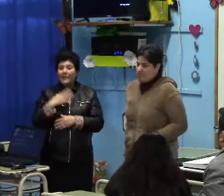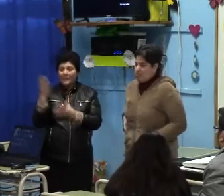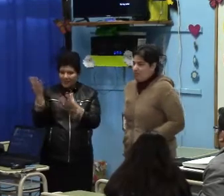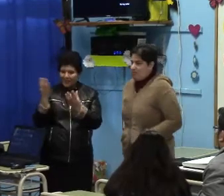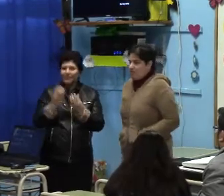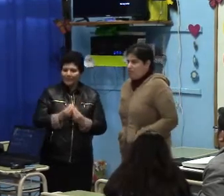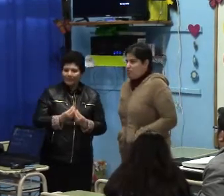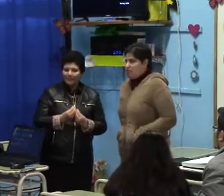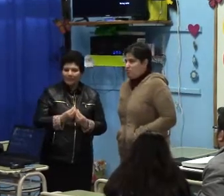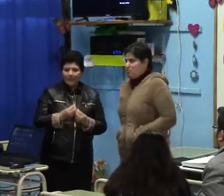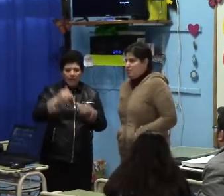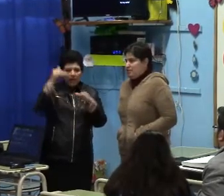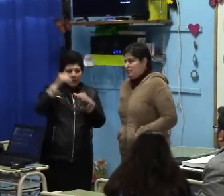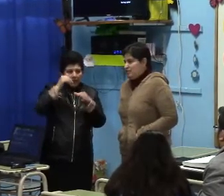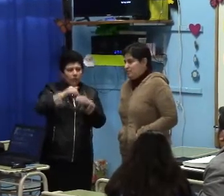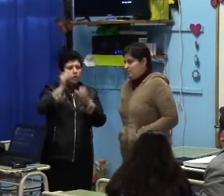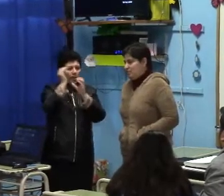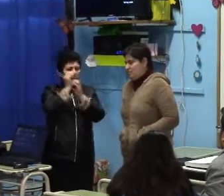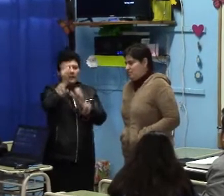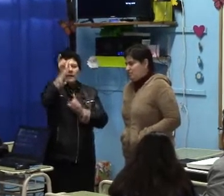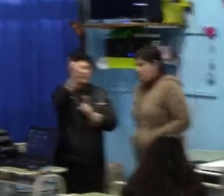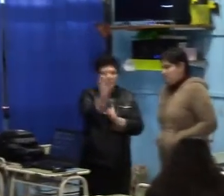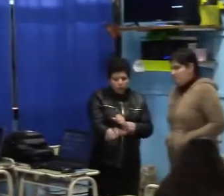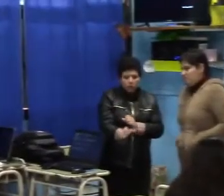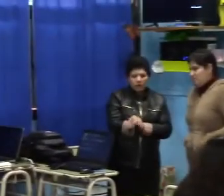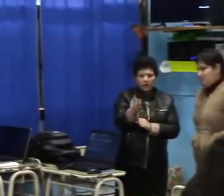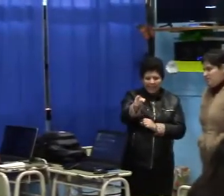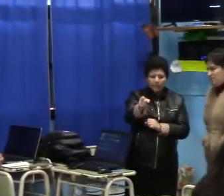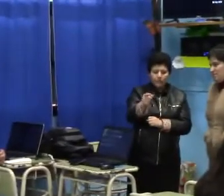sino la parte humana.